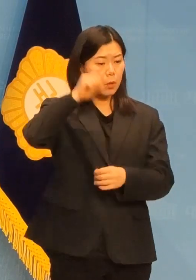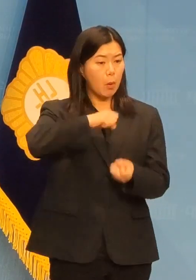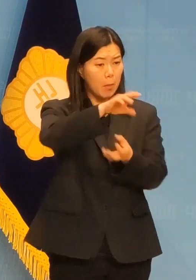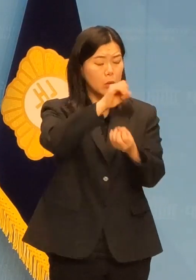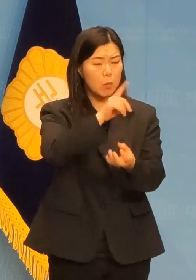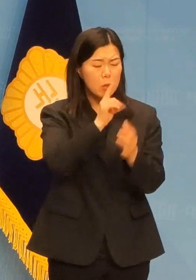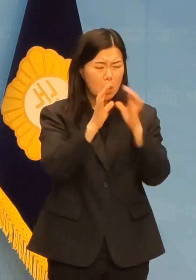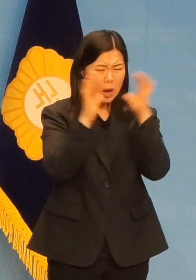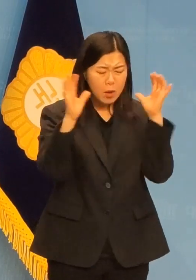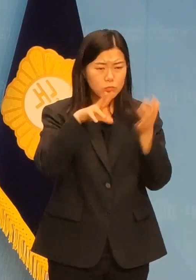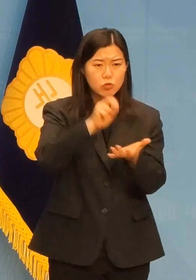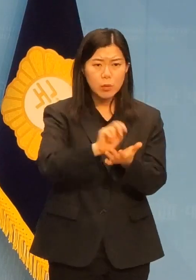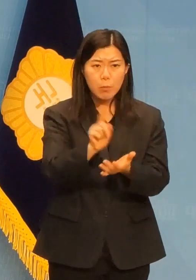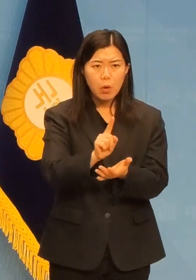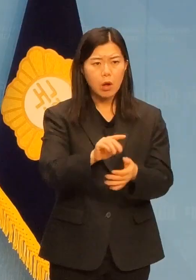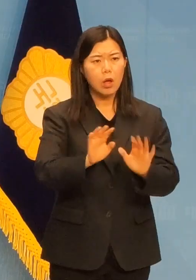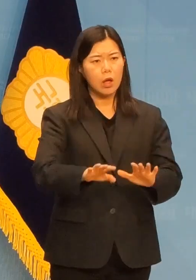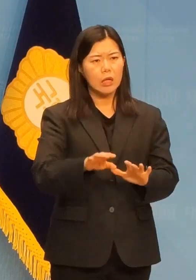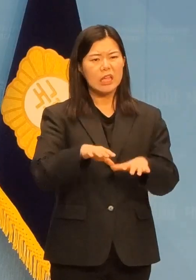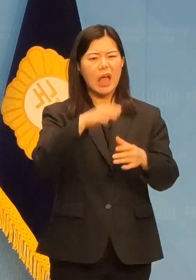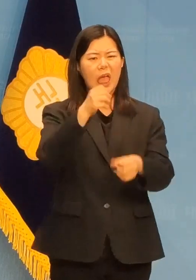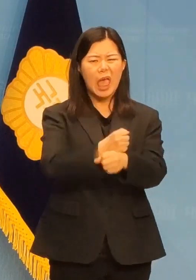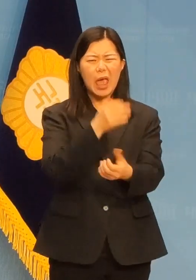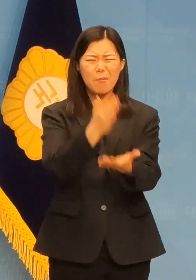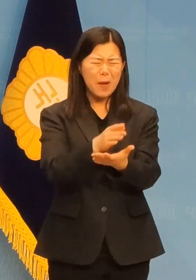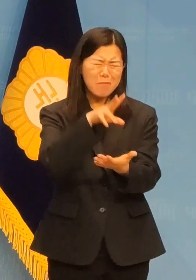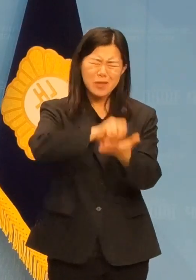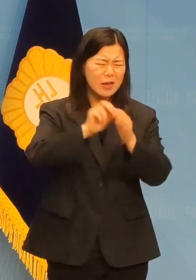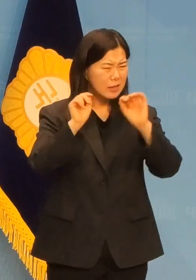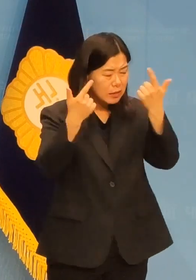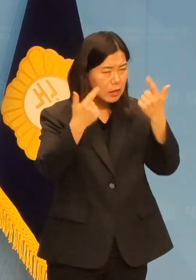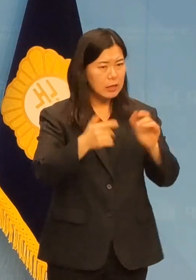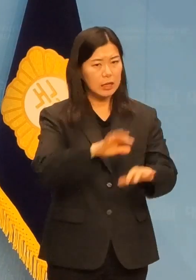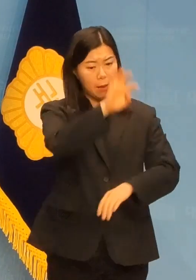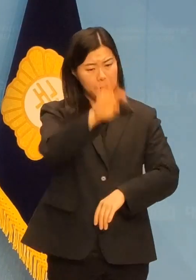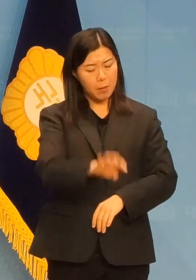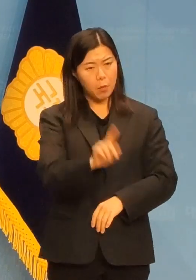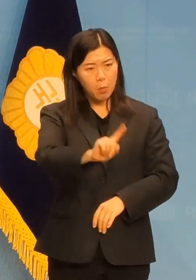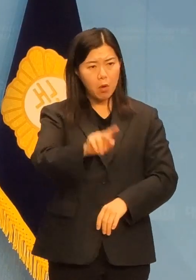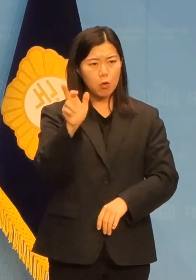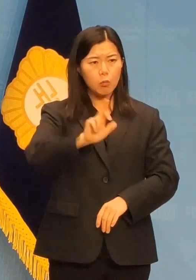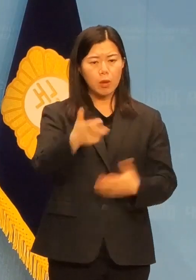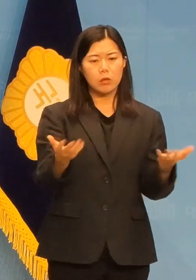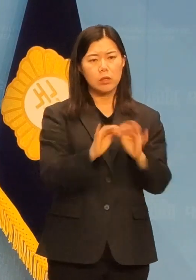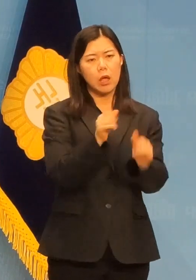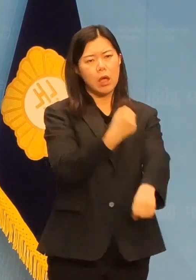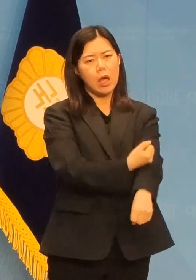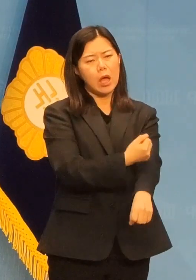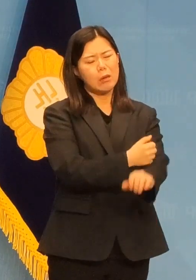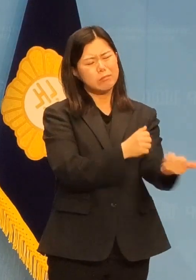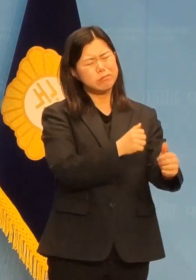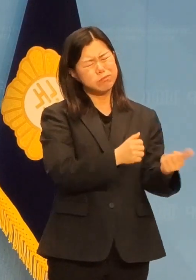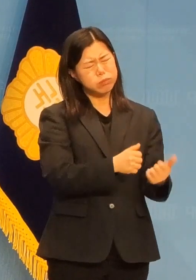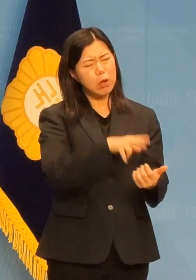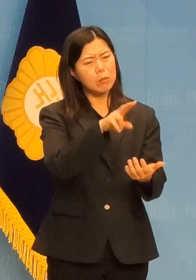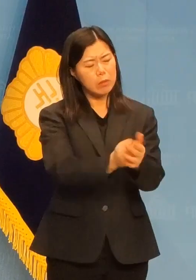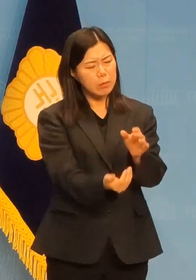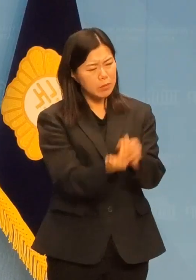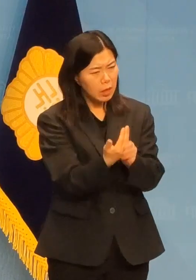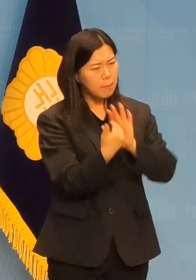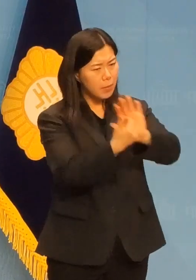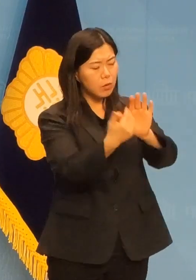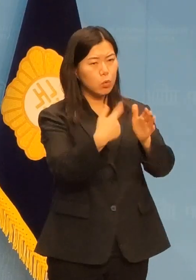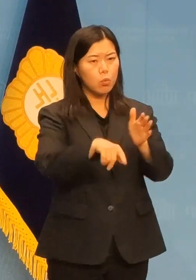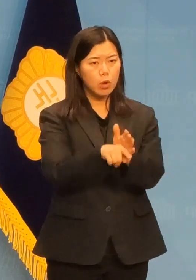논란의 본질은 새벽 배송 존폐가 아닙니다. 고질적으로 반복되는 쿠팡 노동자 과로사를 막기 위한 노동시간과